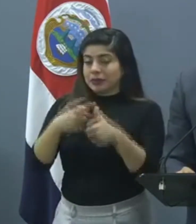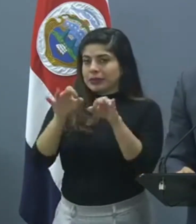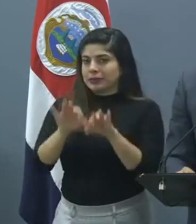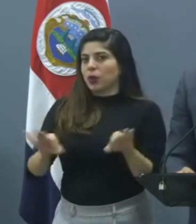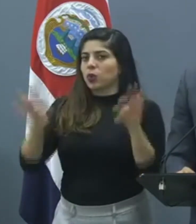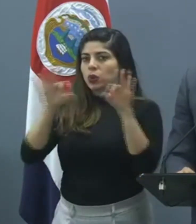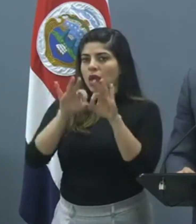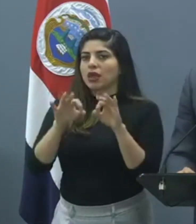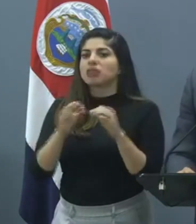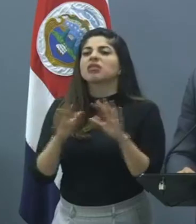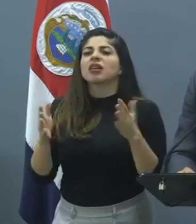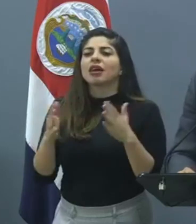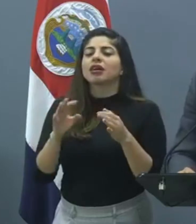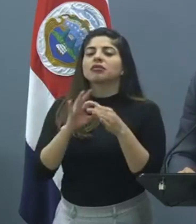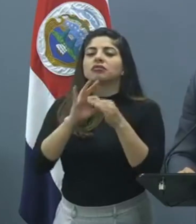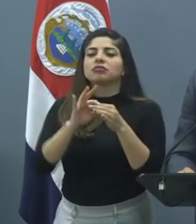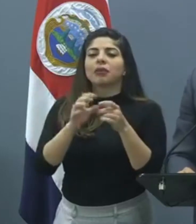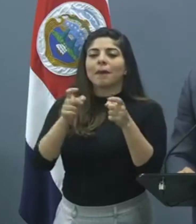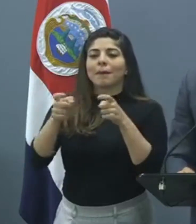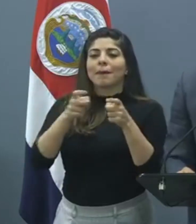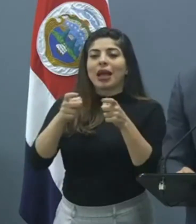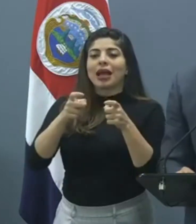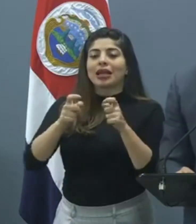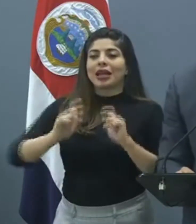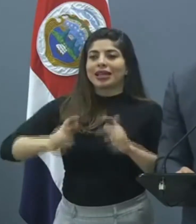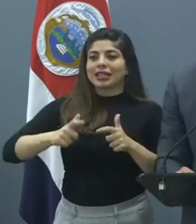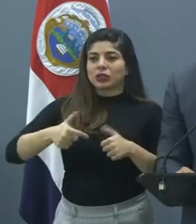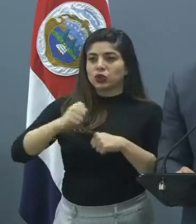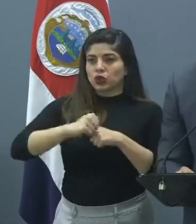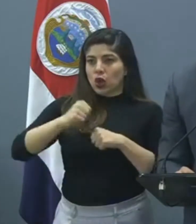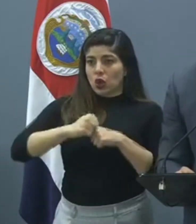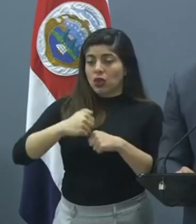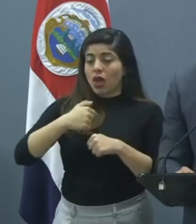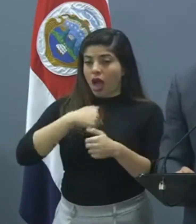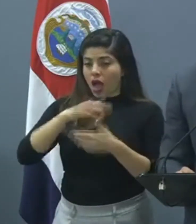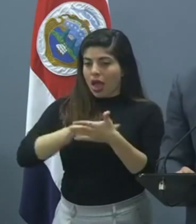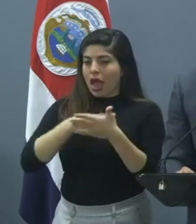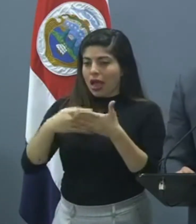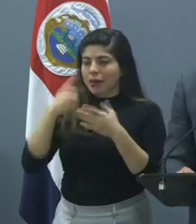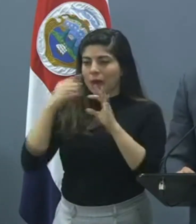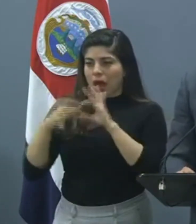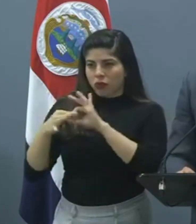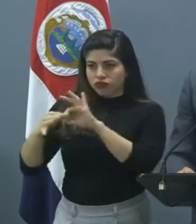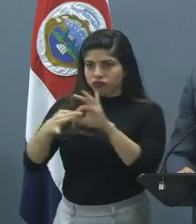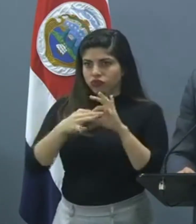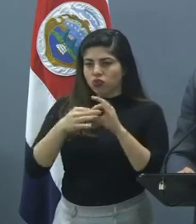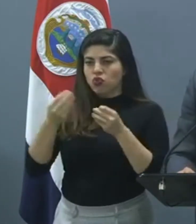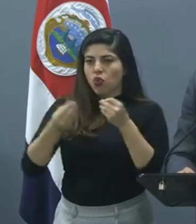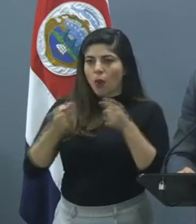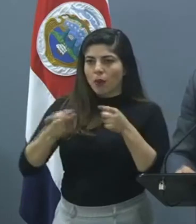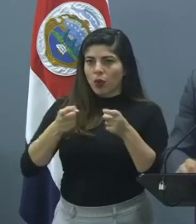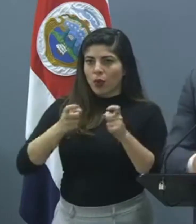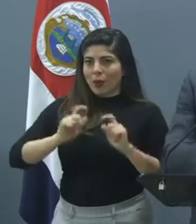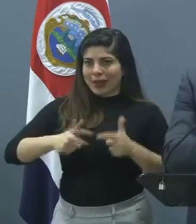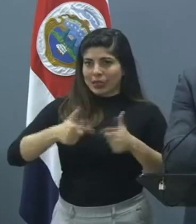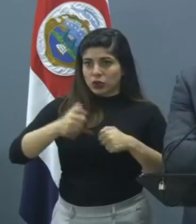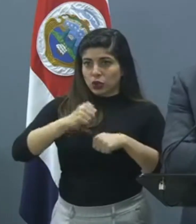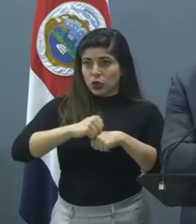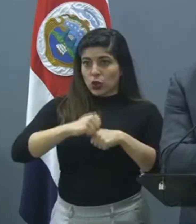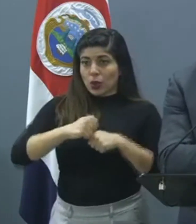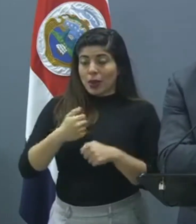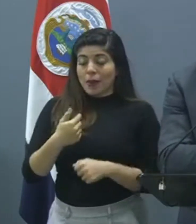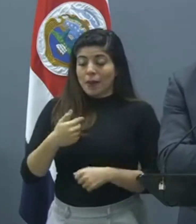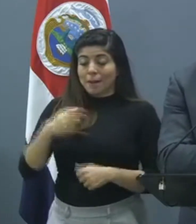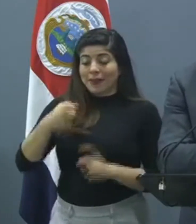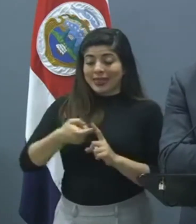es muy importante todo lo que es manejo de residuos sólidos hay una agenda de coordinación en manejen manejo de residuos sólidos que desde el